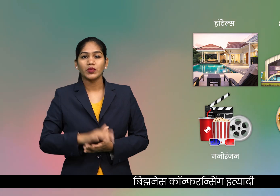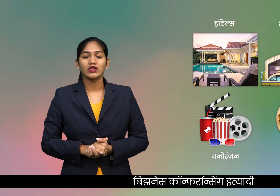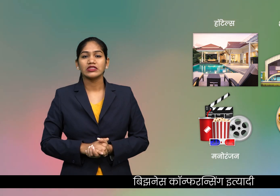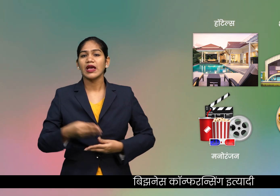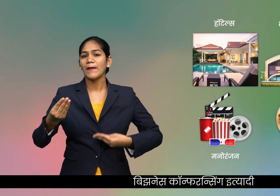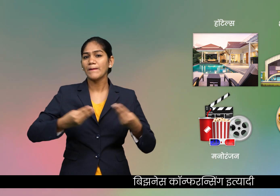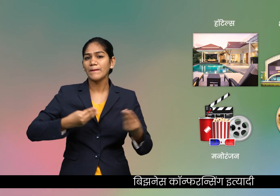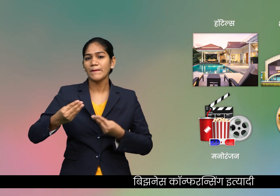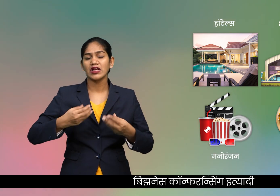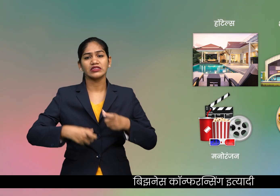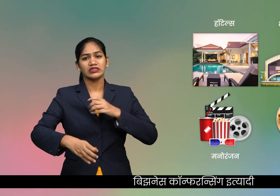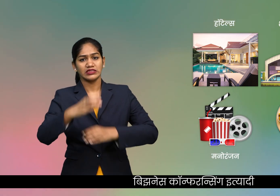बिझनेस कॉन्फरन्सिंग इत्यादी